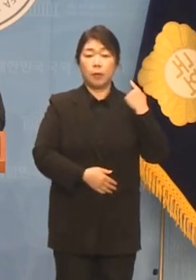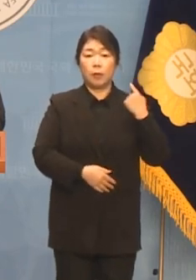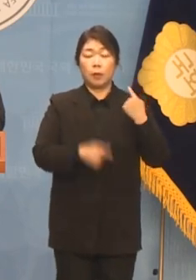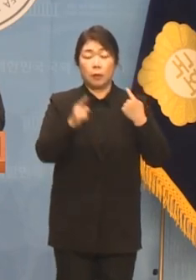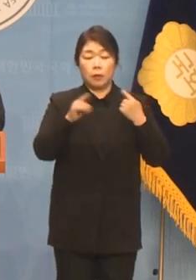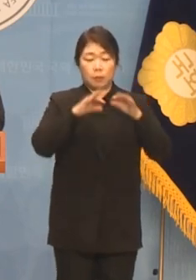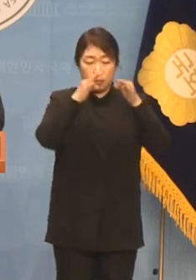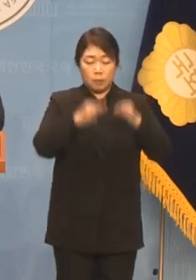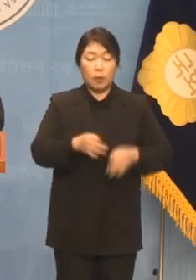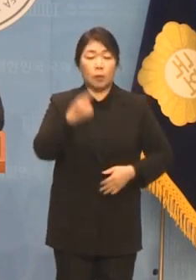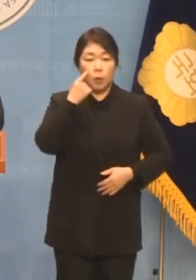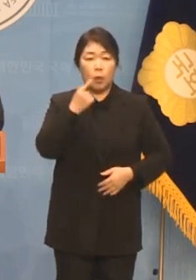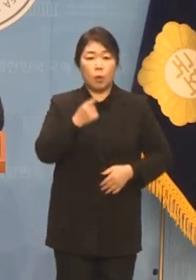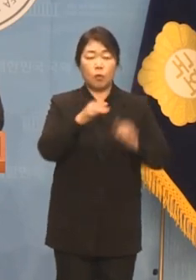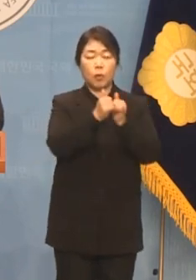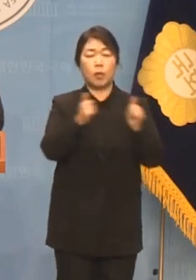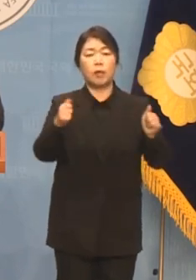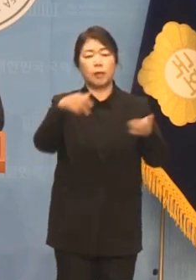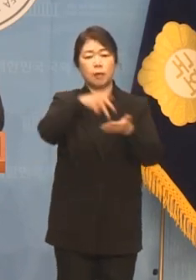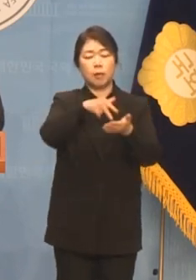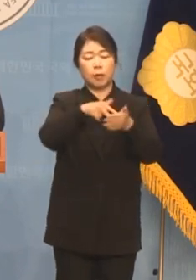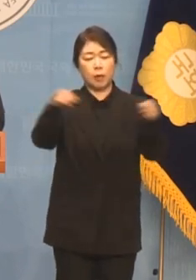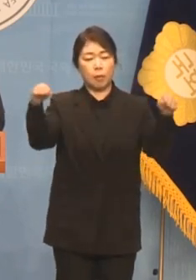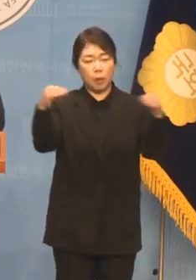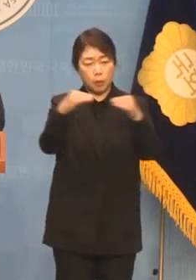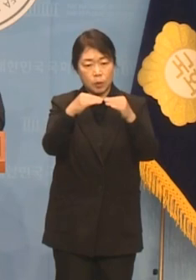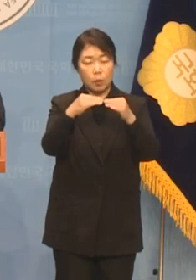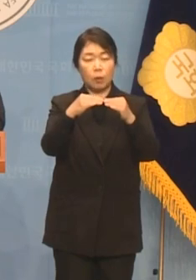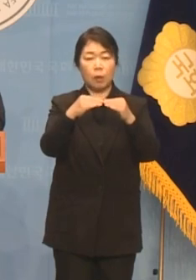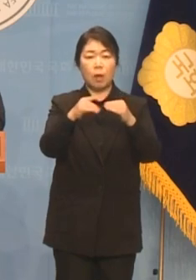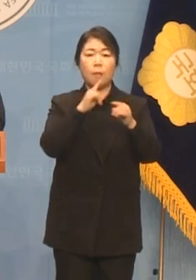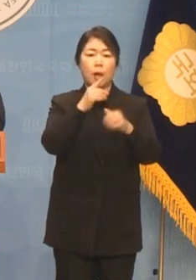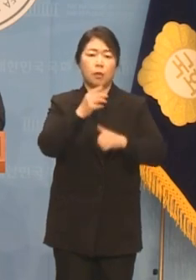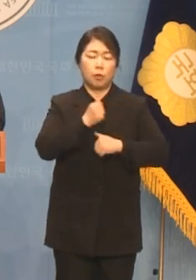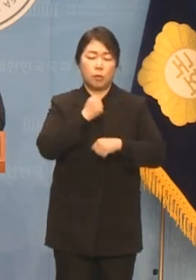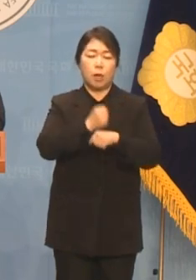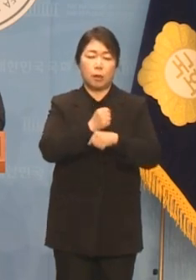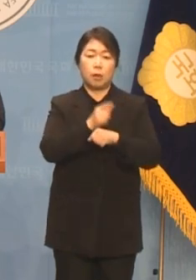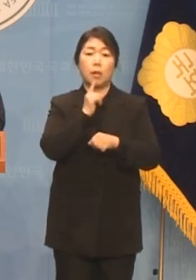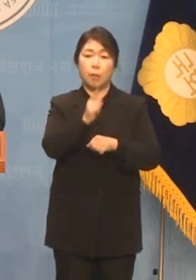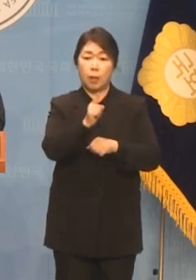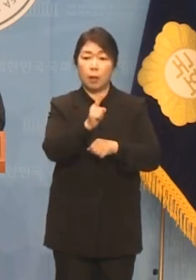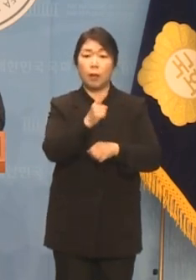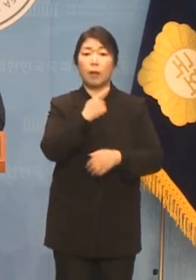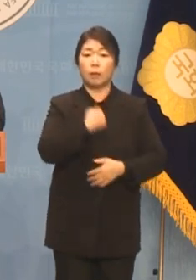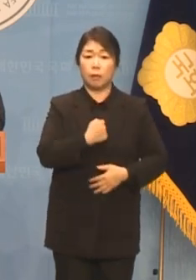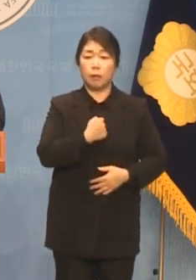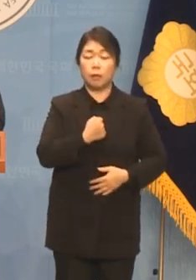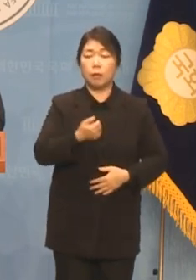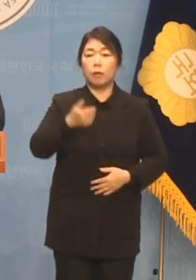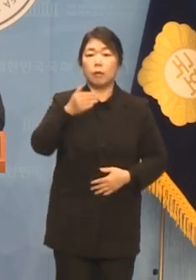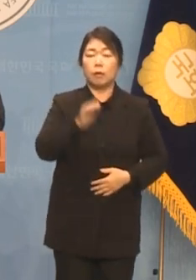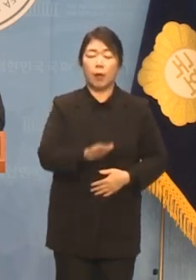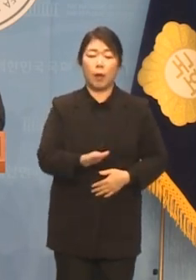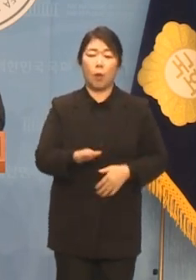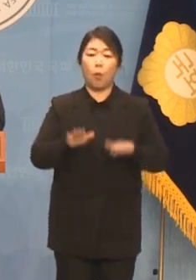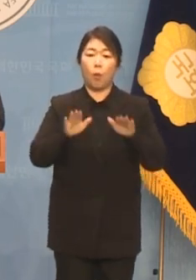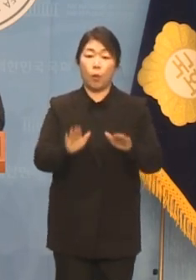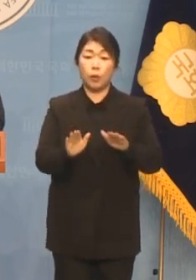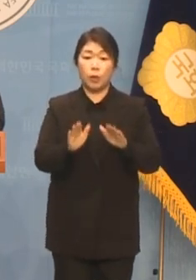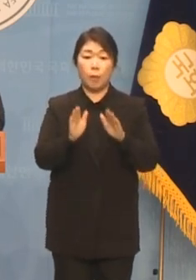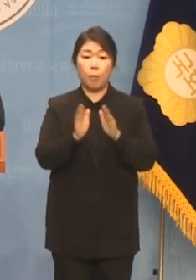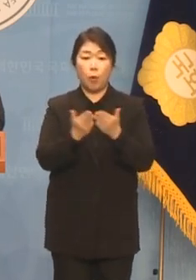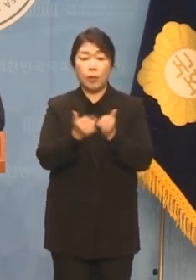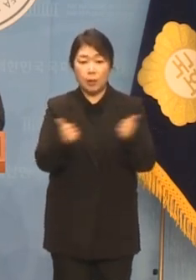삼고 국민 눈높이서 말 조심하자라고 하더니 정작 본인이 선거